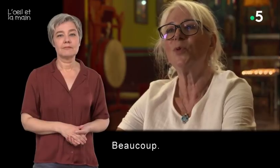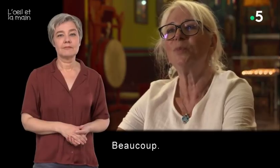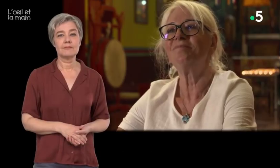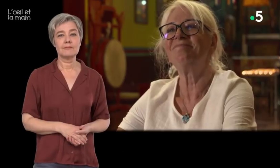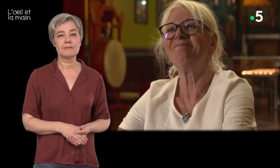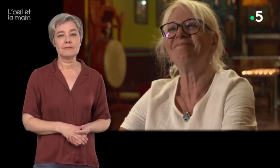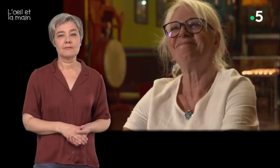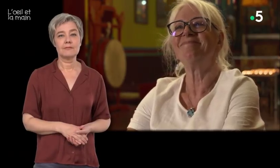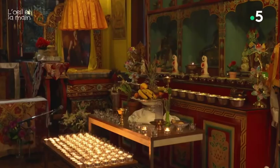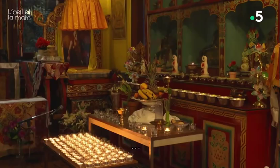Beaucoup.